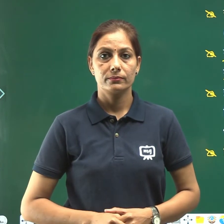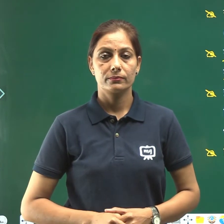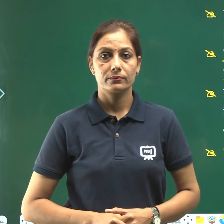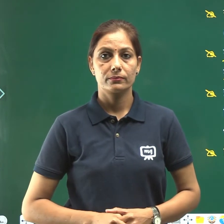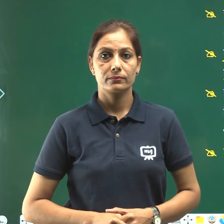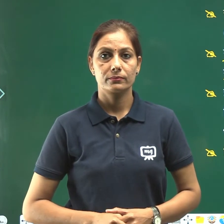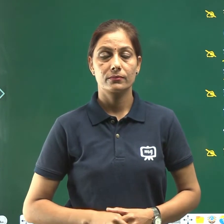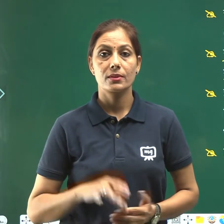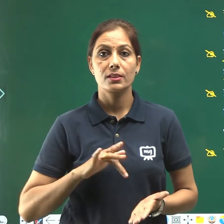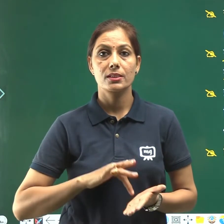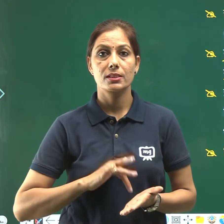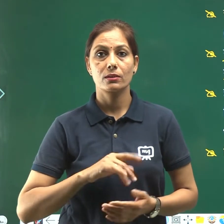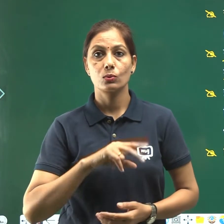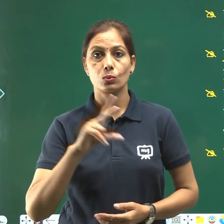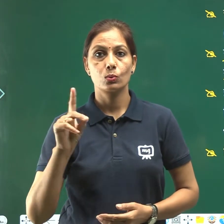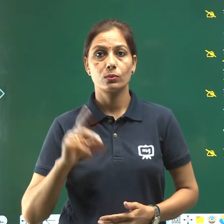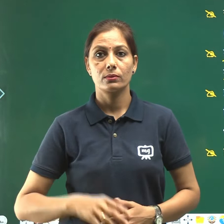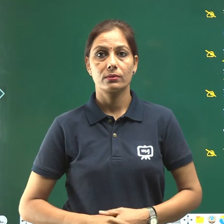विदेश मंत्रालय में